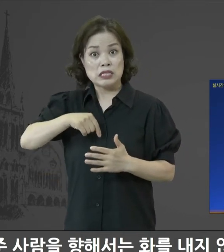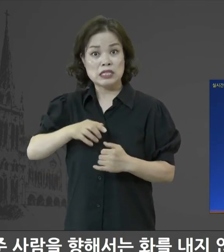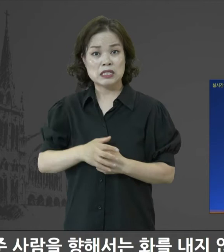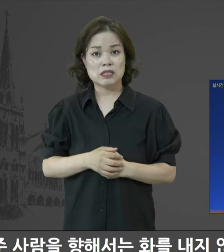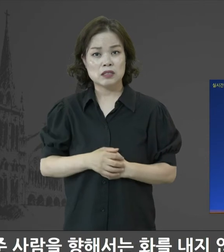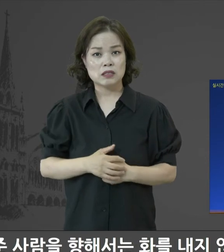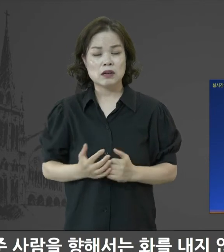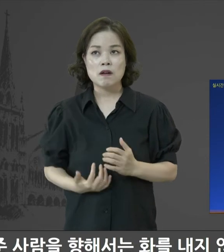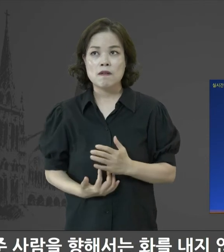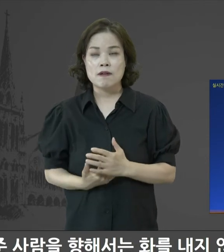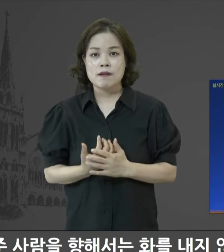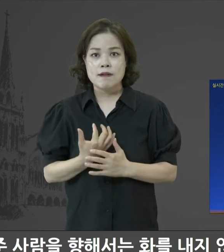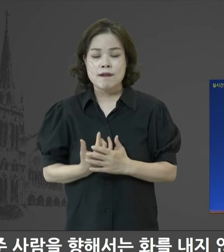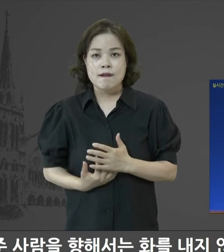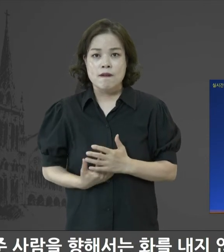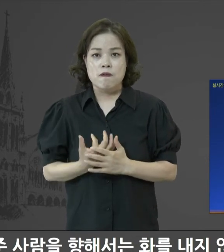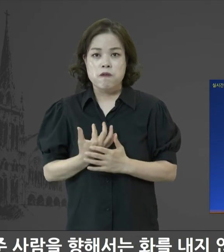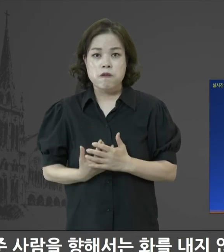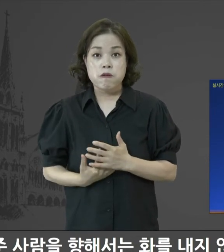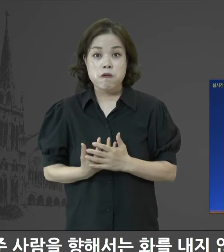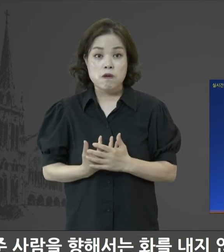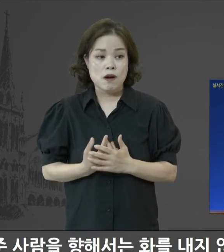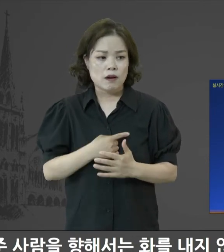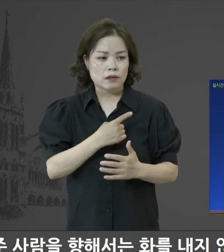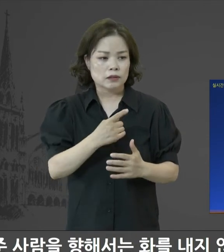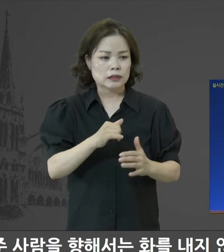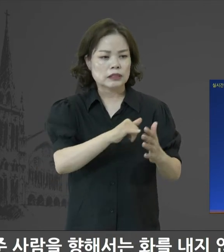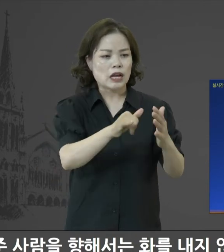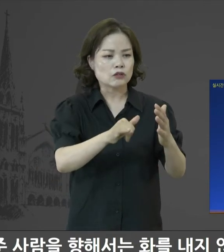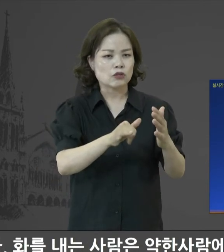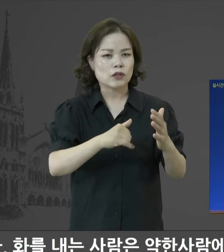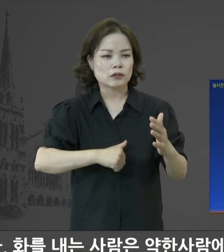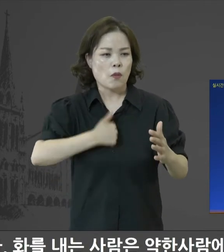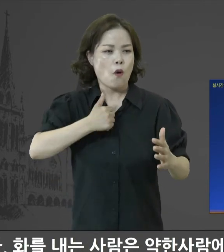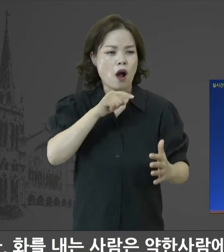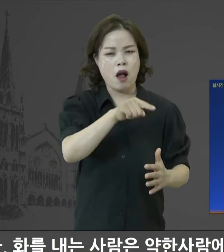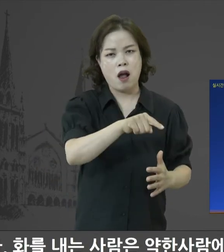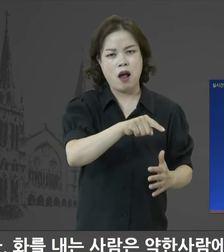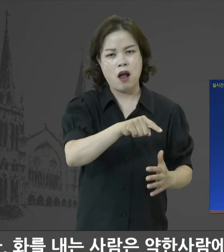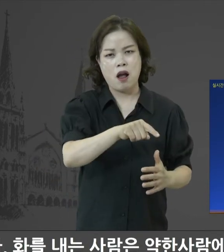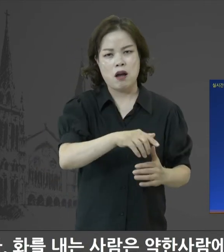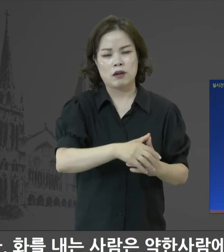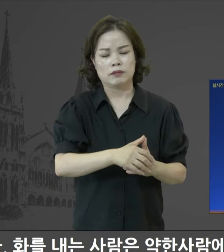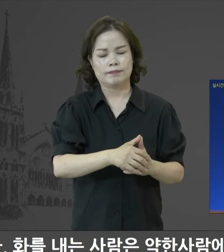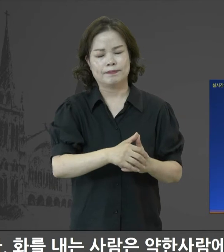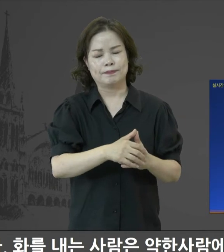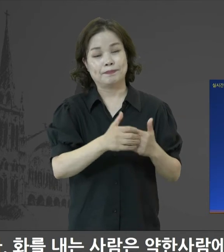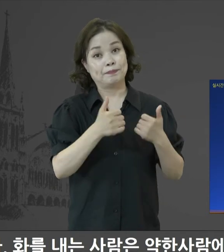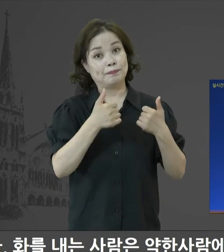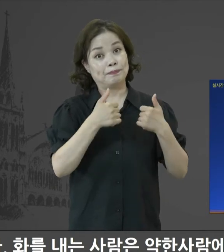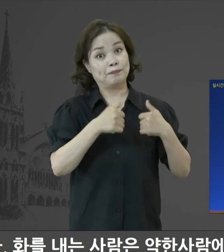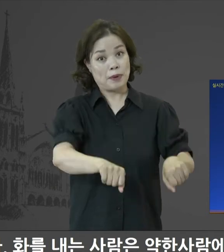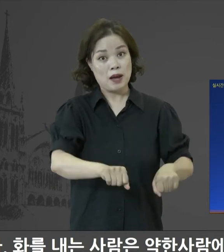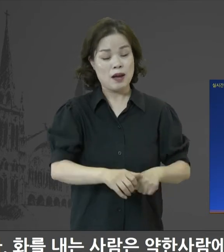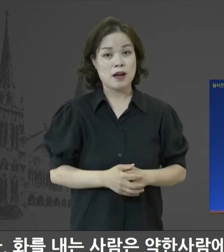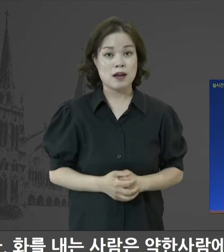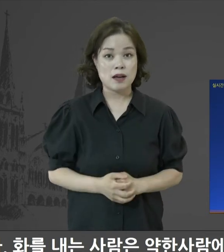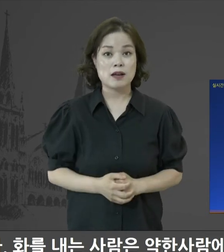이 분냄을 그들에게 표출하기 때문에 파괴적이라고 이야기하는